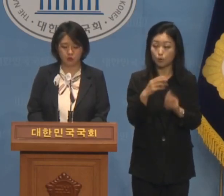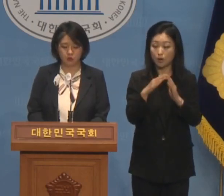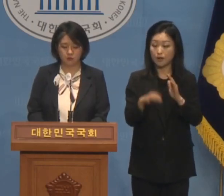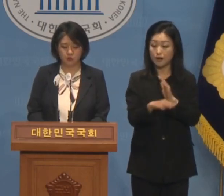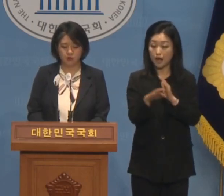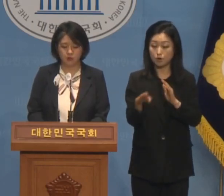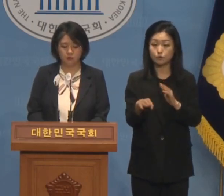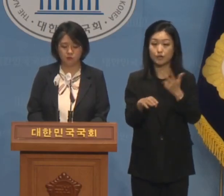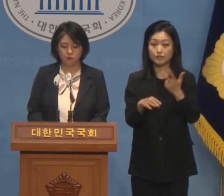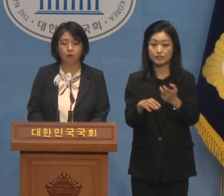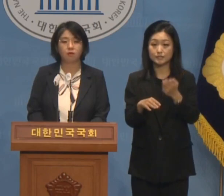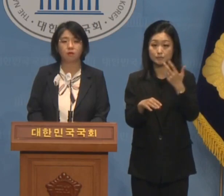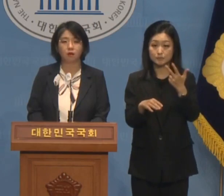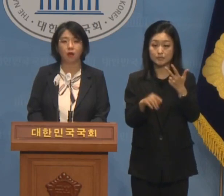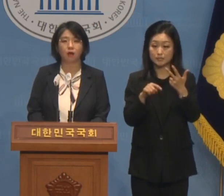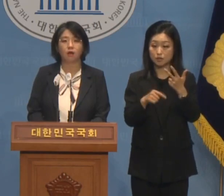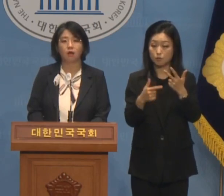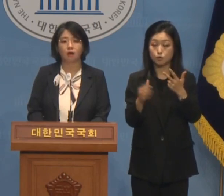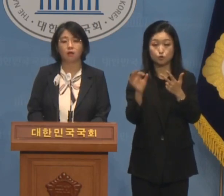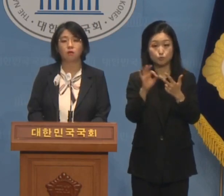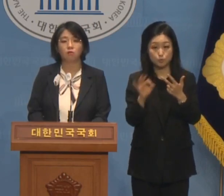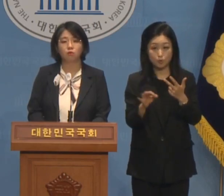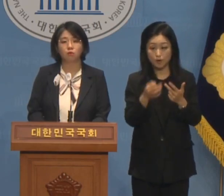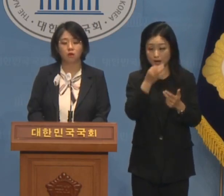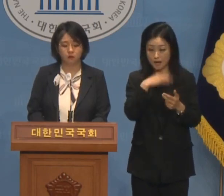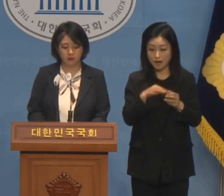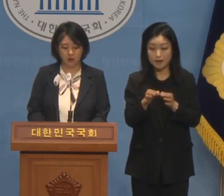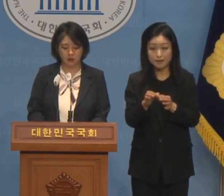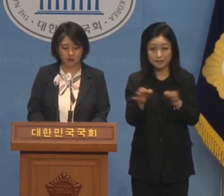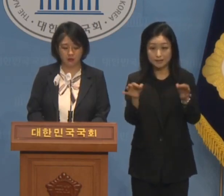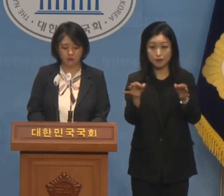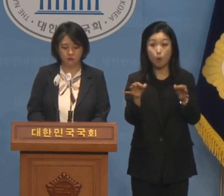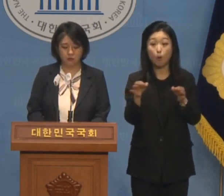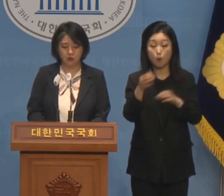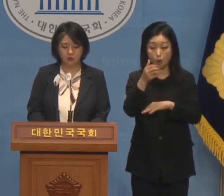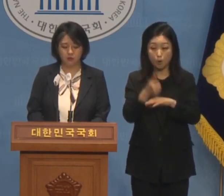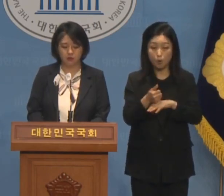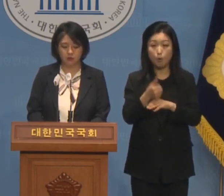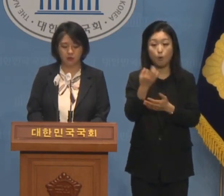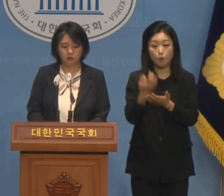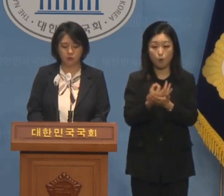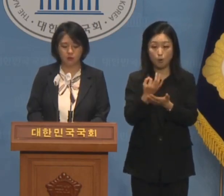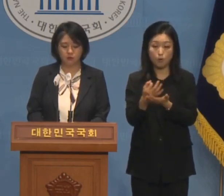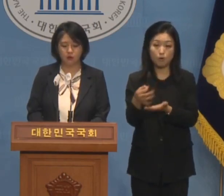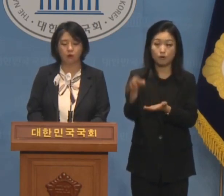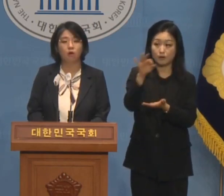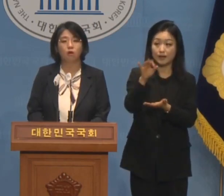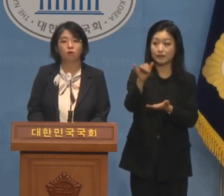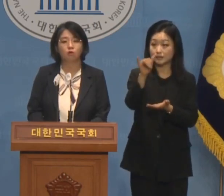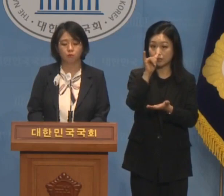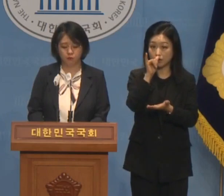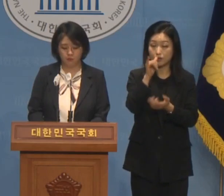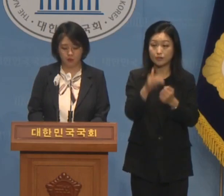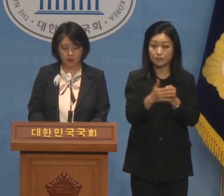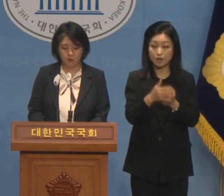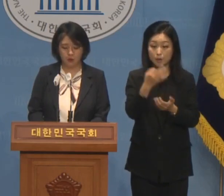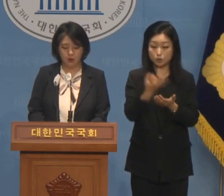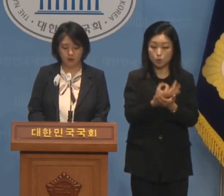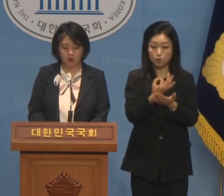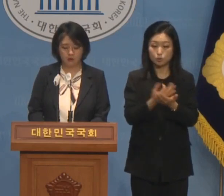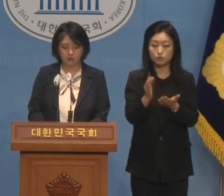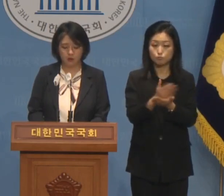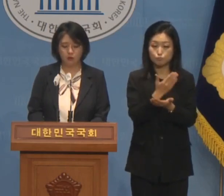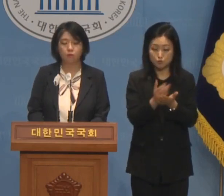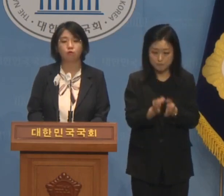중 77.6%가 가처분 소득의 증가 등 구매력에서 이득을 보면서 소득 분배